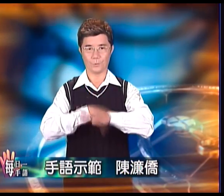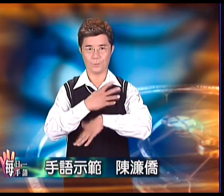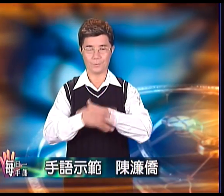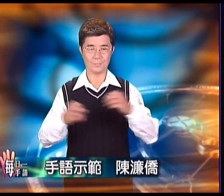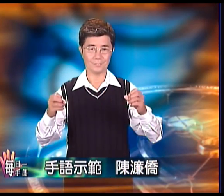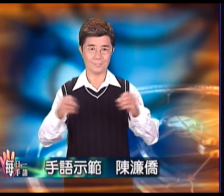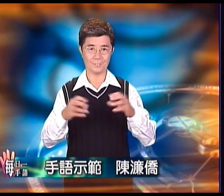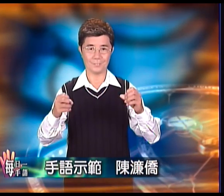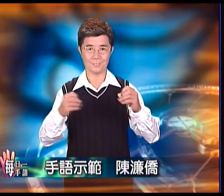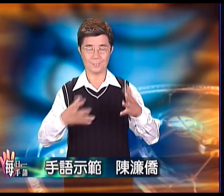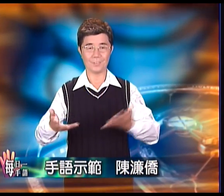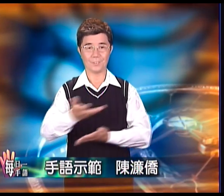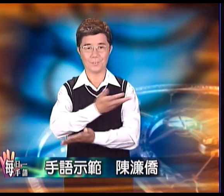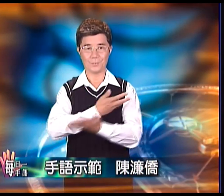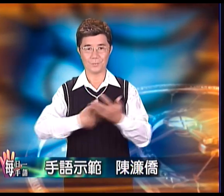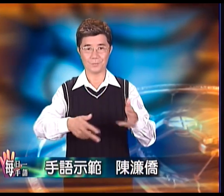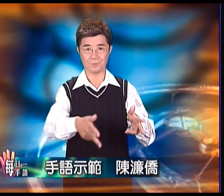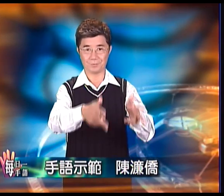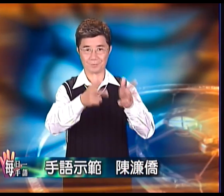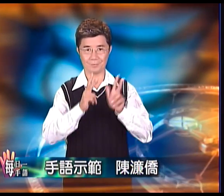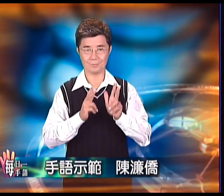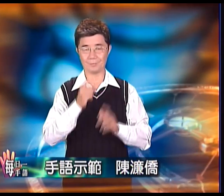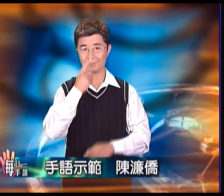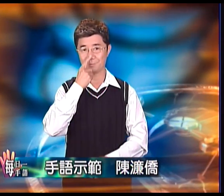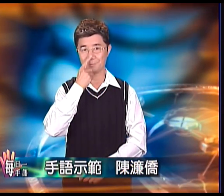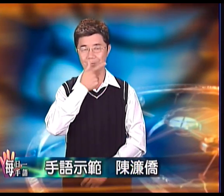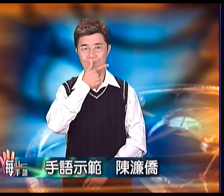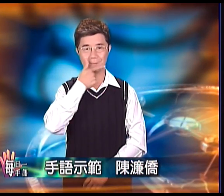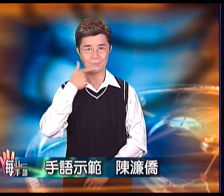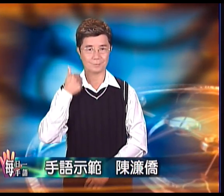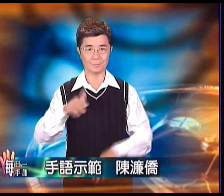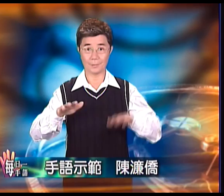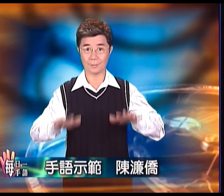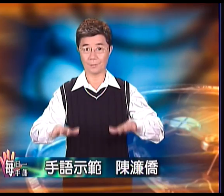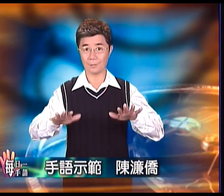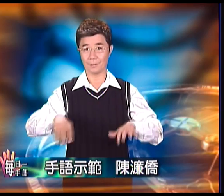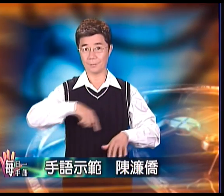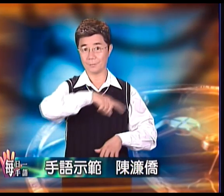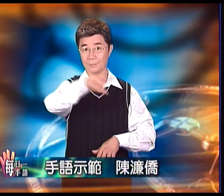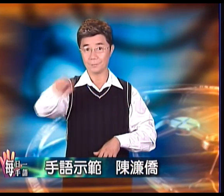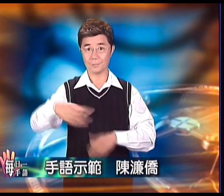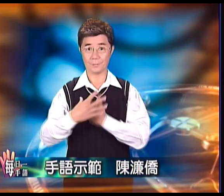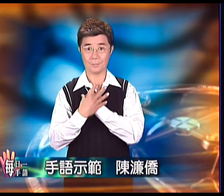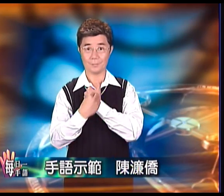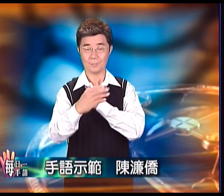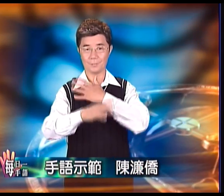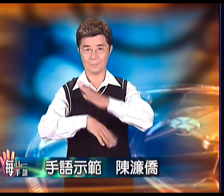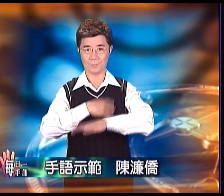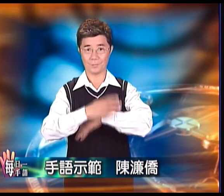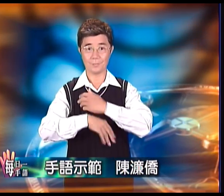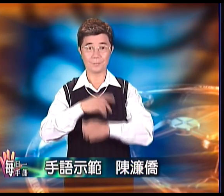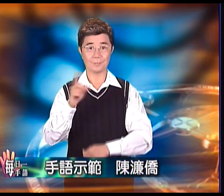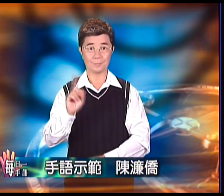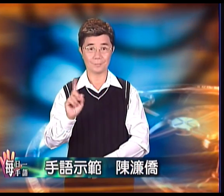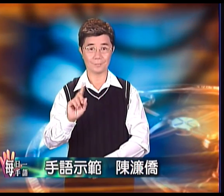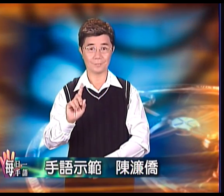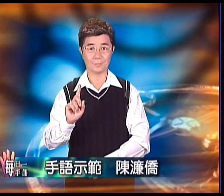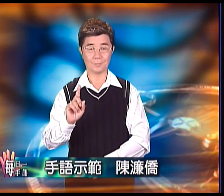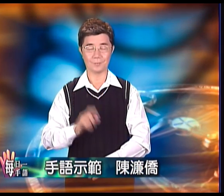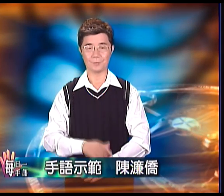动双手搭起无声的桥梁，我是陈连桥。今天我们要来学的是跟休闲有关的